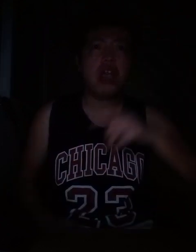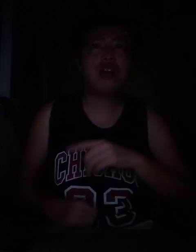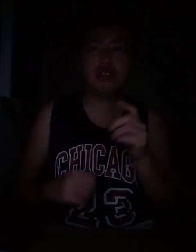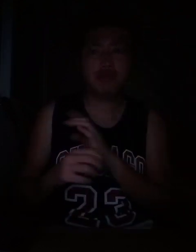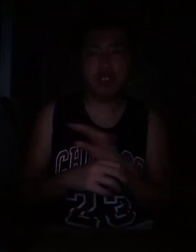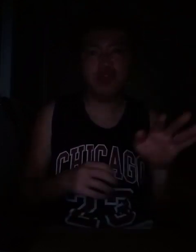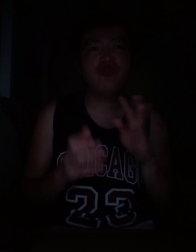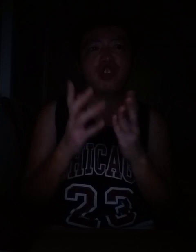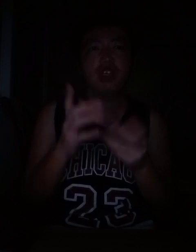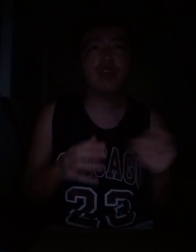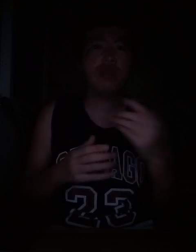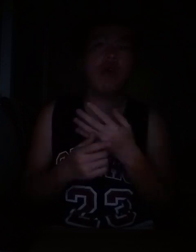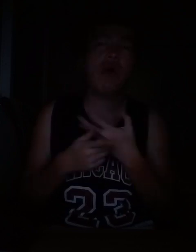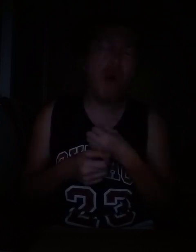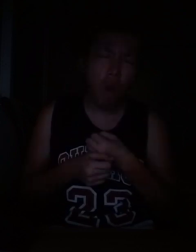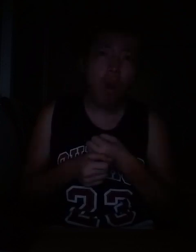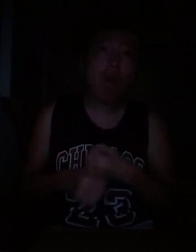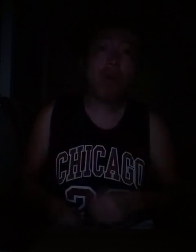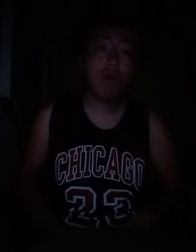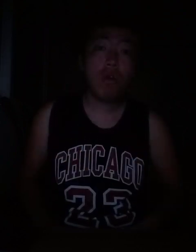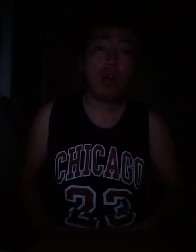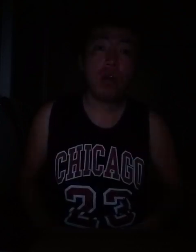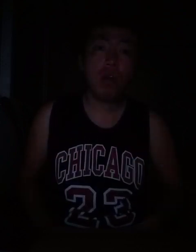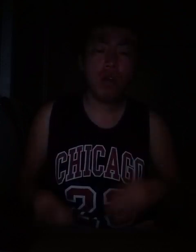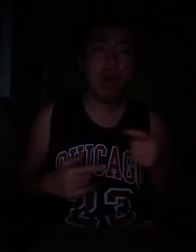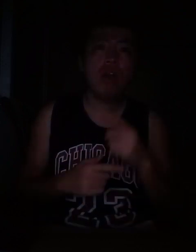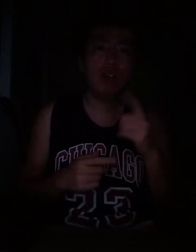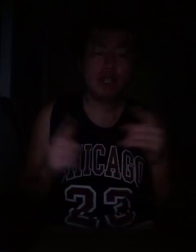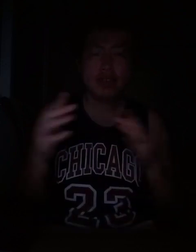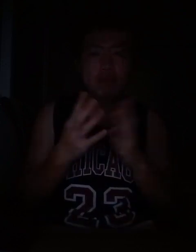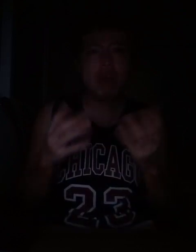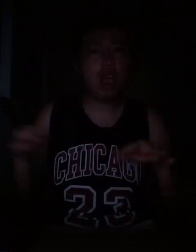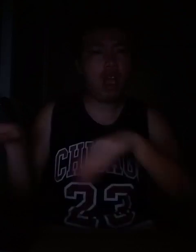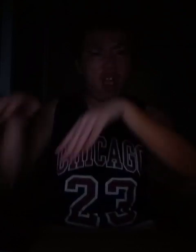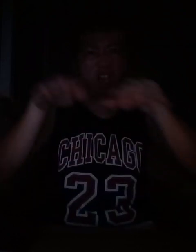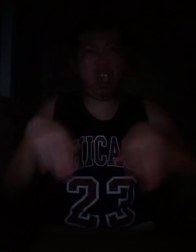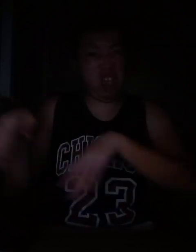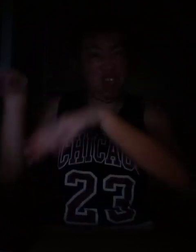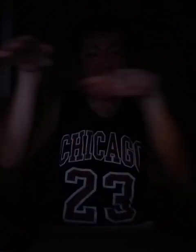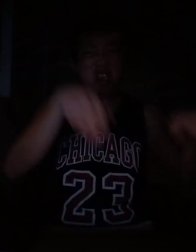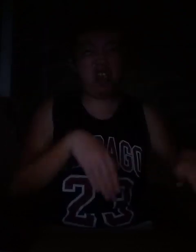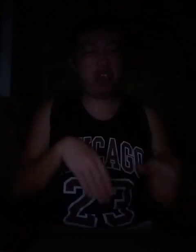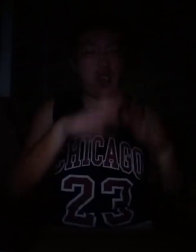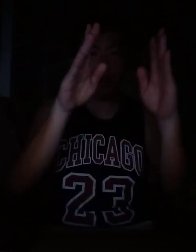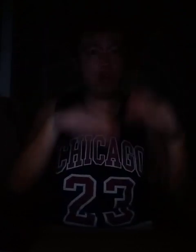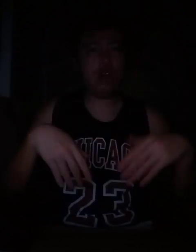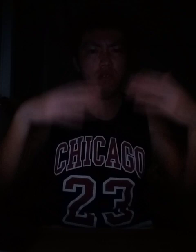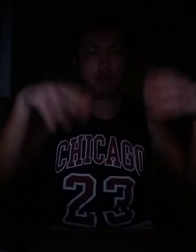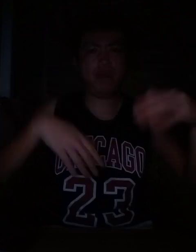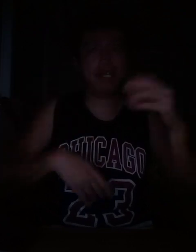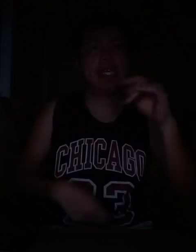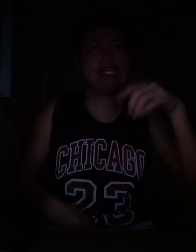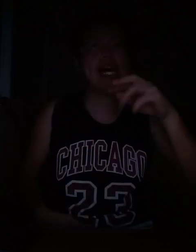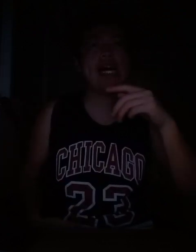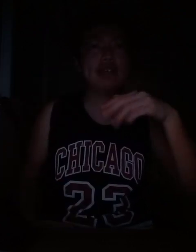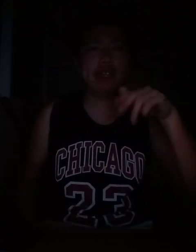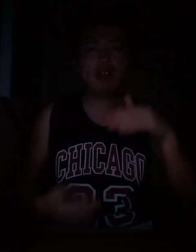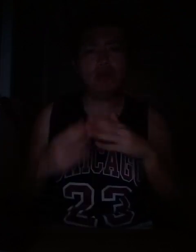해운대는 초긴장 상태입니다. 지난해 집채만한 파도가 방파제를 넘으면서 침수 피해를 입었던 한 상점은